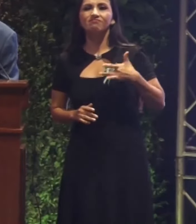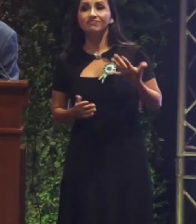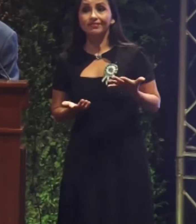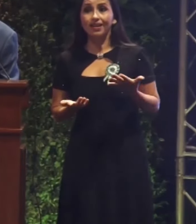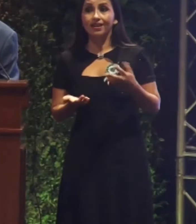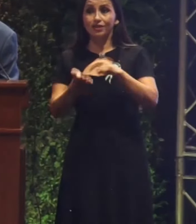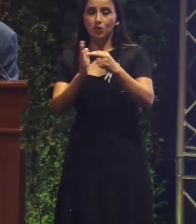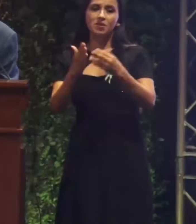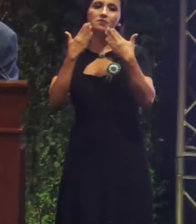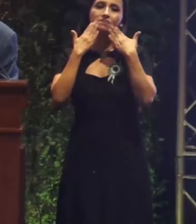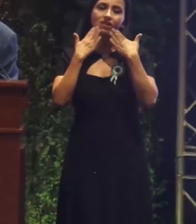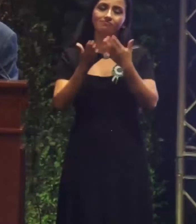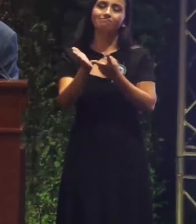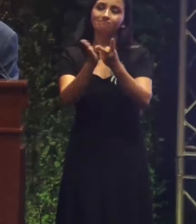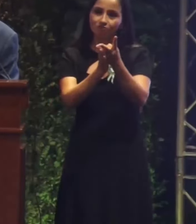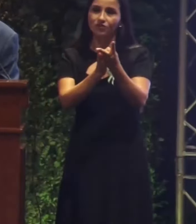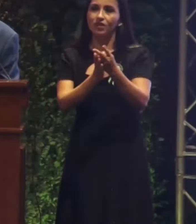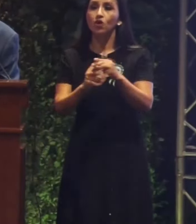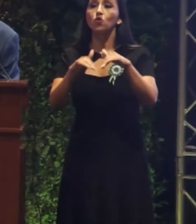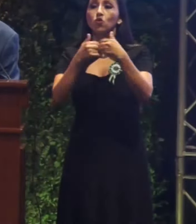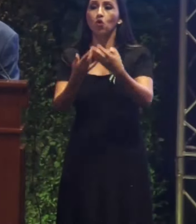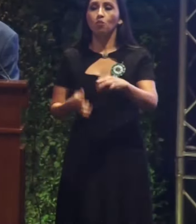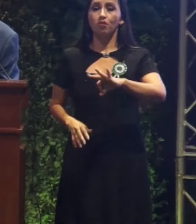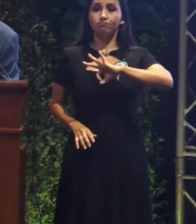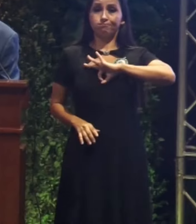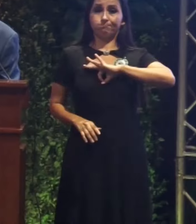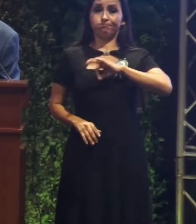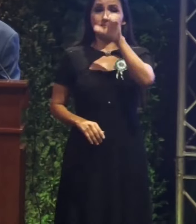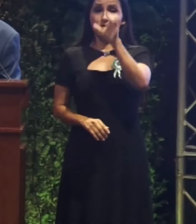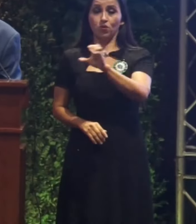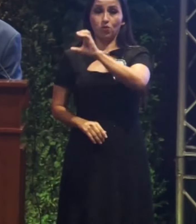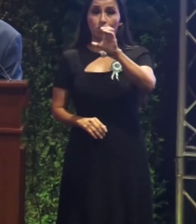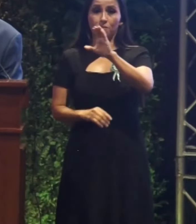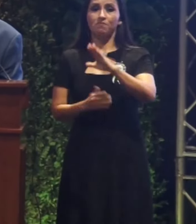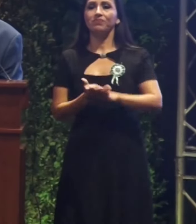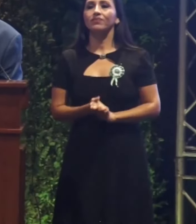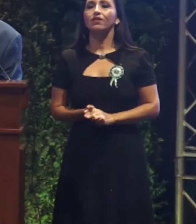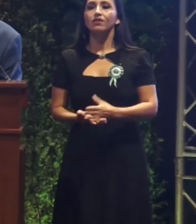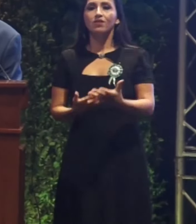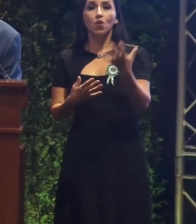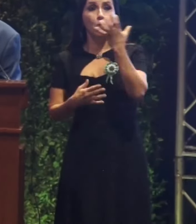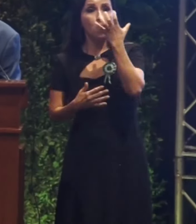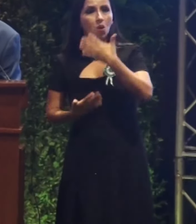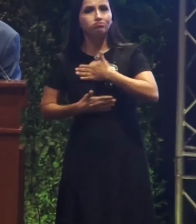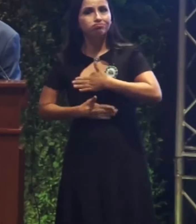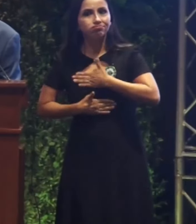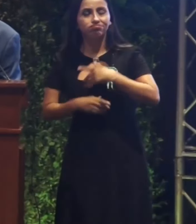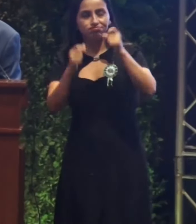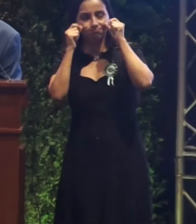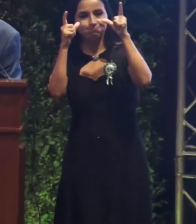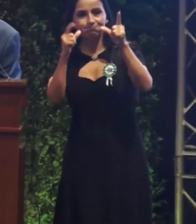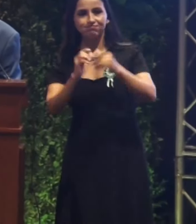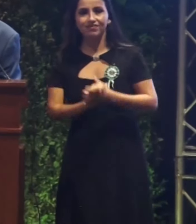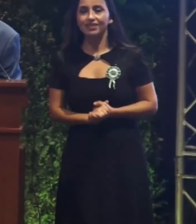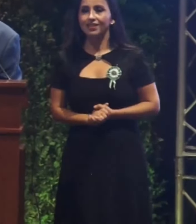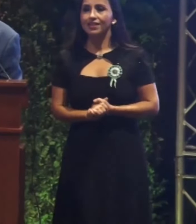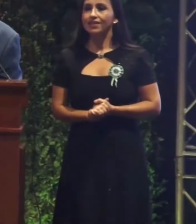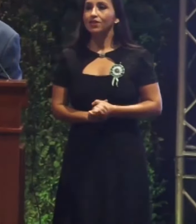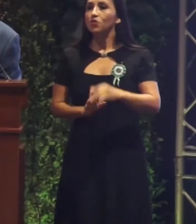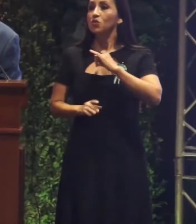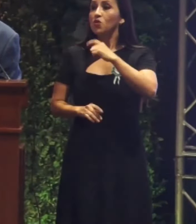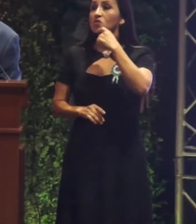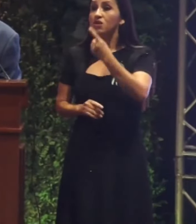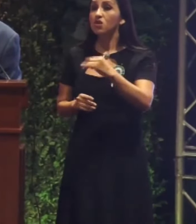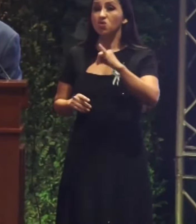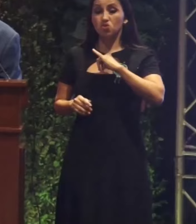Quiero decirle que agradezco sinceramente la distinción que se me hace. Y estoy gratamente sorprendido. Debo decir que